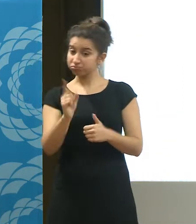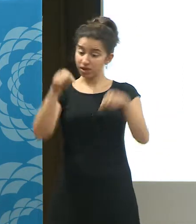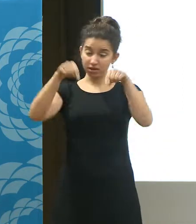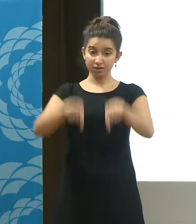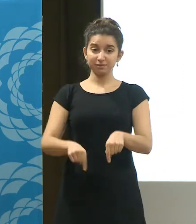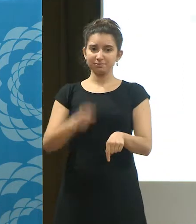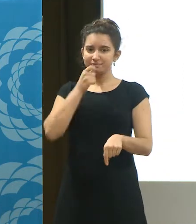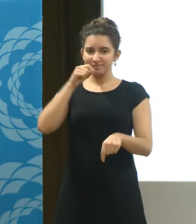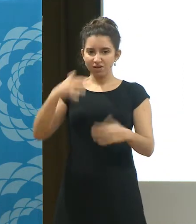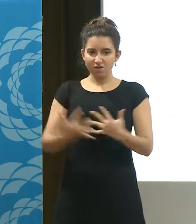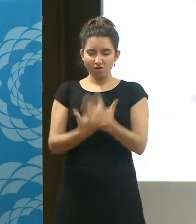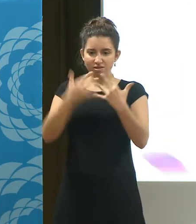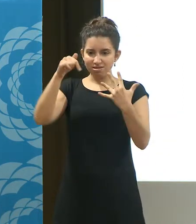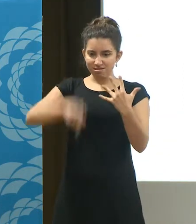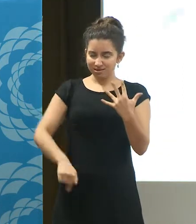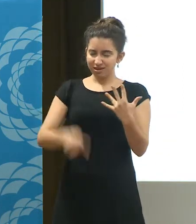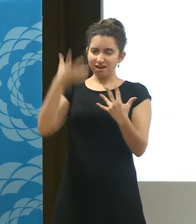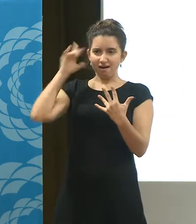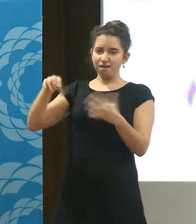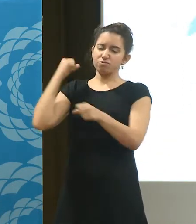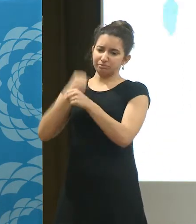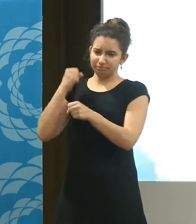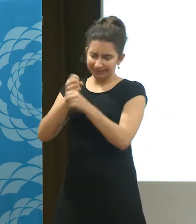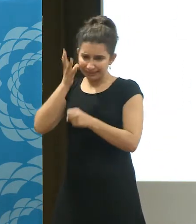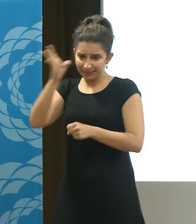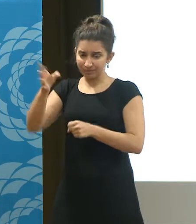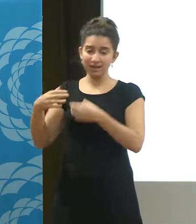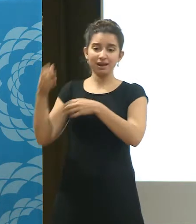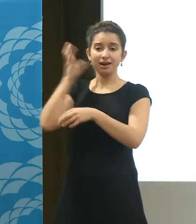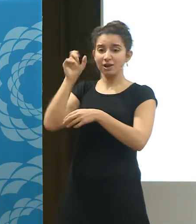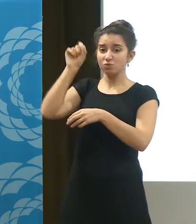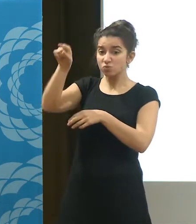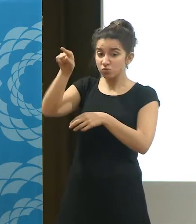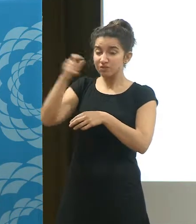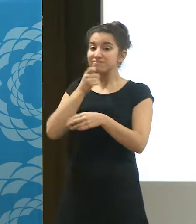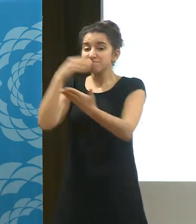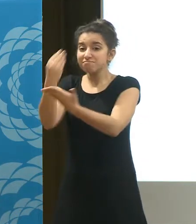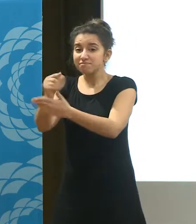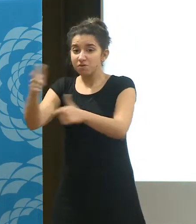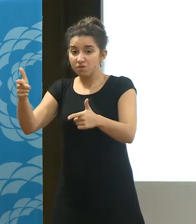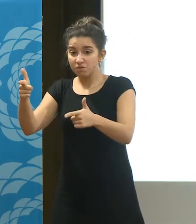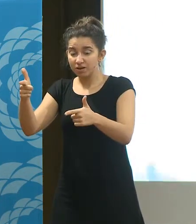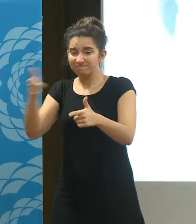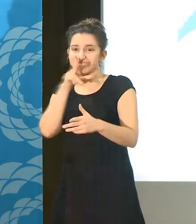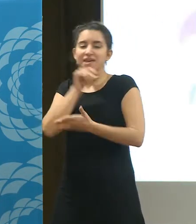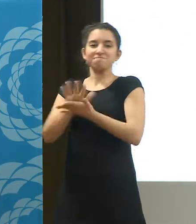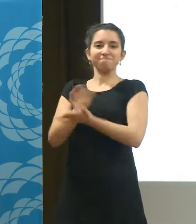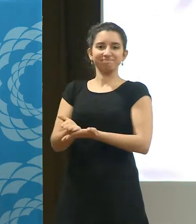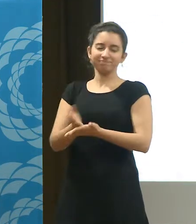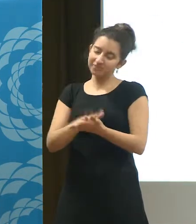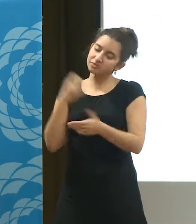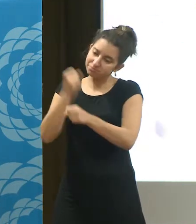justamente hoy es un día fuerte en nuestra radio y en nuestras radios comunitarias. Cada día que no estamos en nuestra radio hay un hueco.